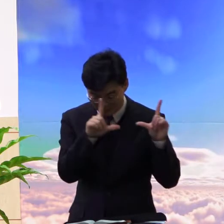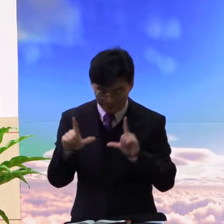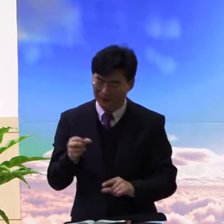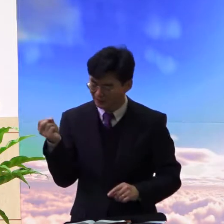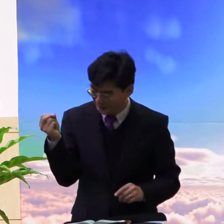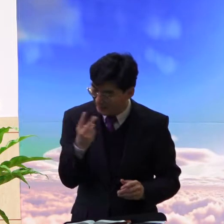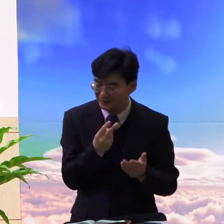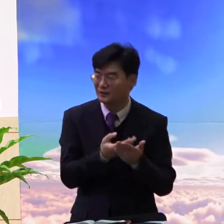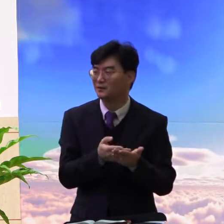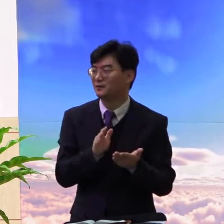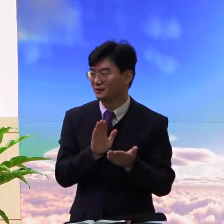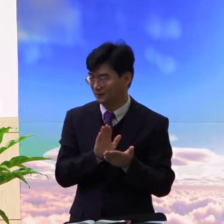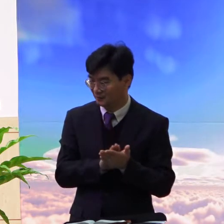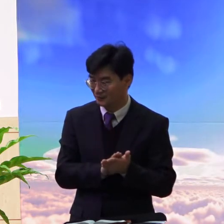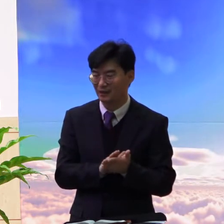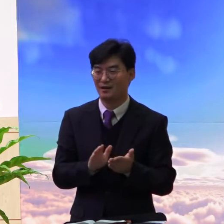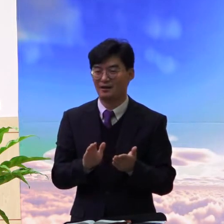주실 것입니다.